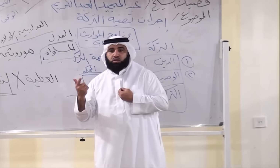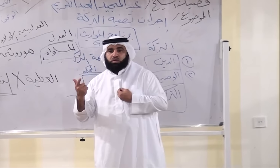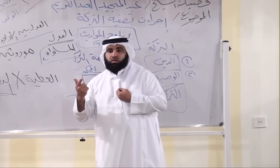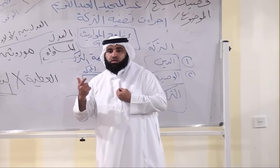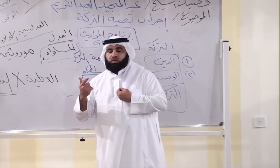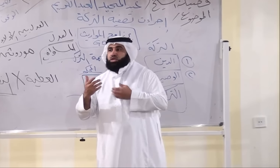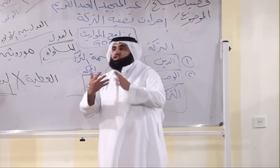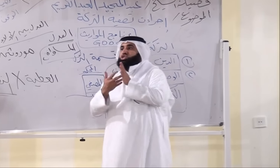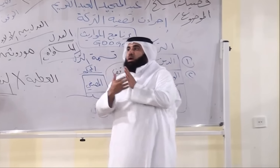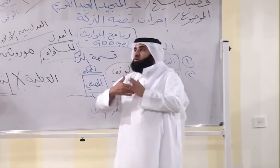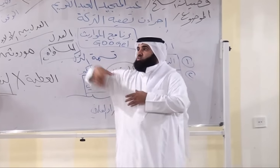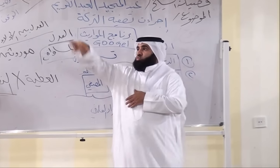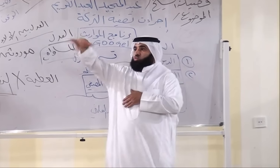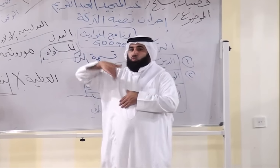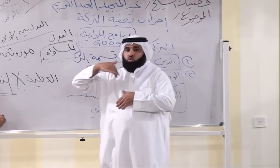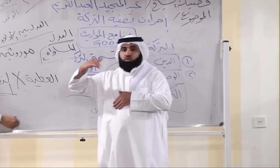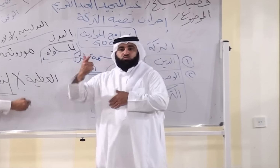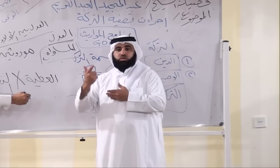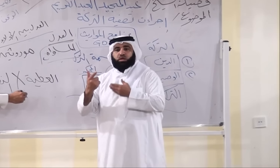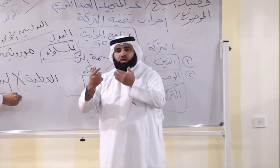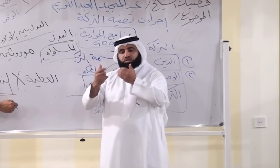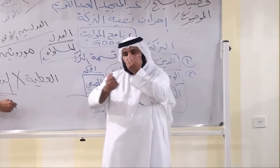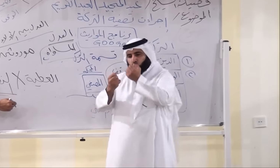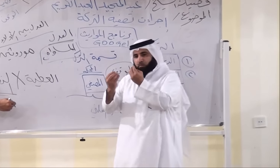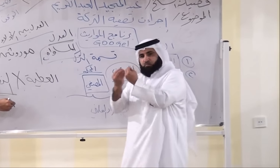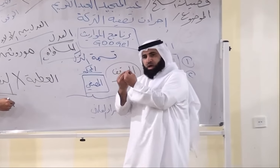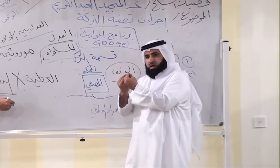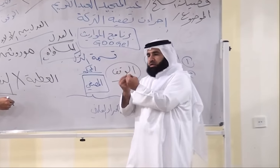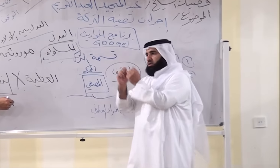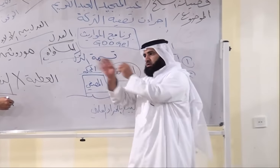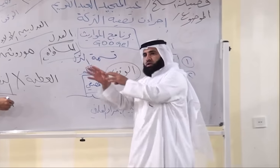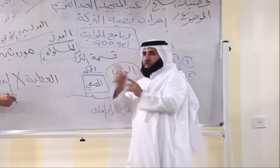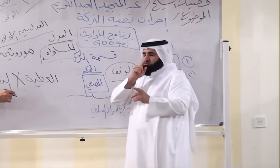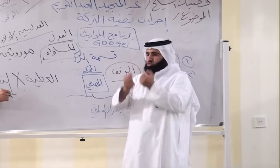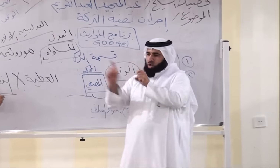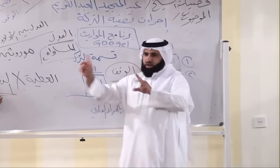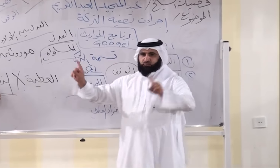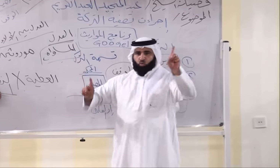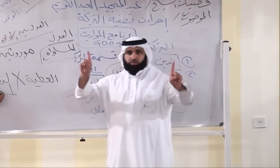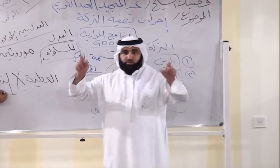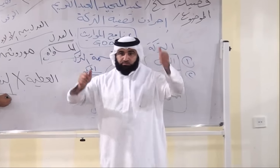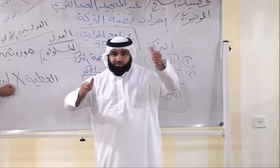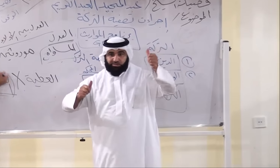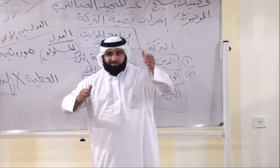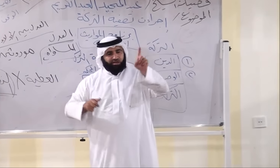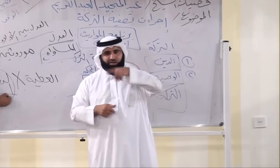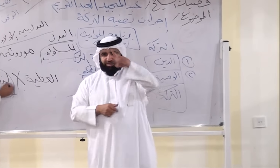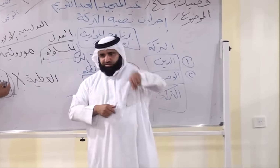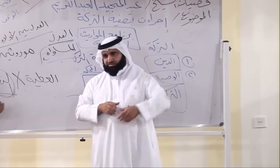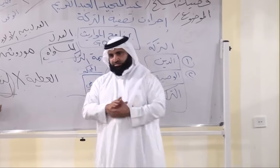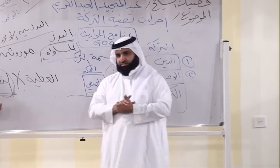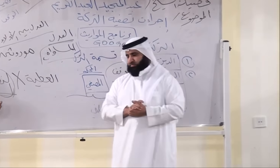أو جامعتها أو غيرها أعطيها شيء ما يلزم تعطي الولد مثله. هذه هي النفقة،